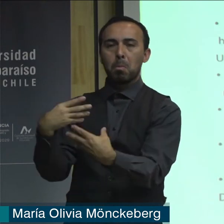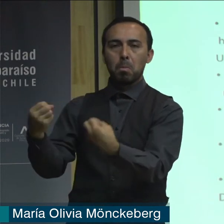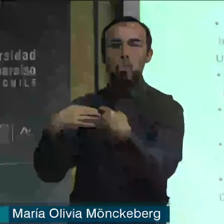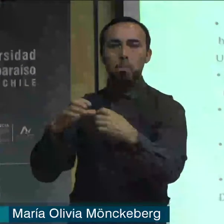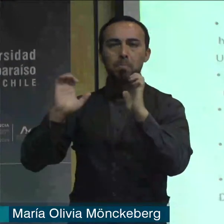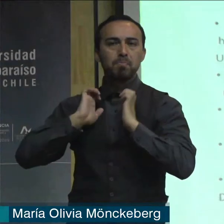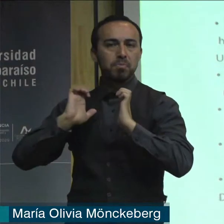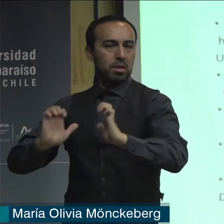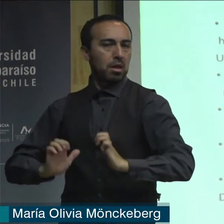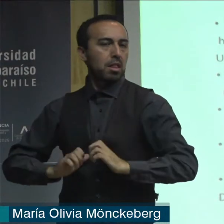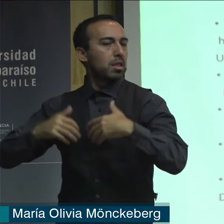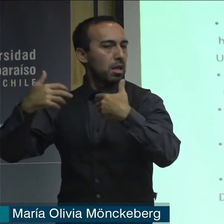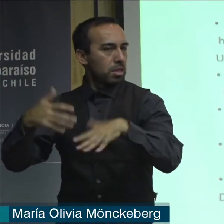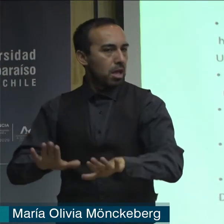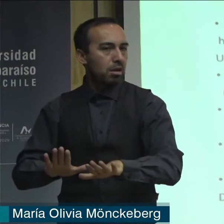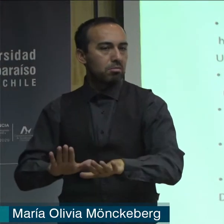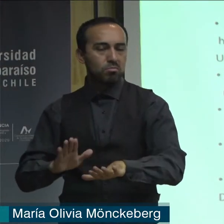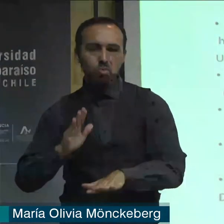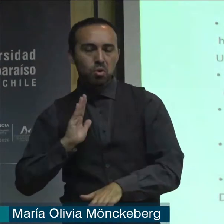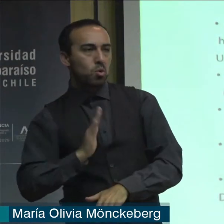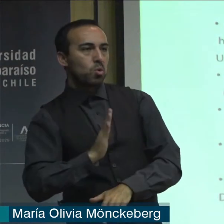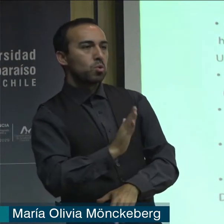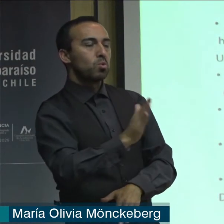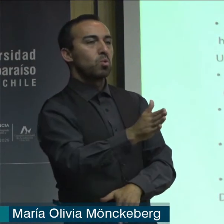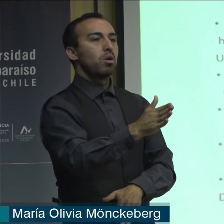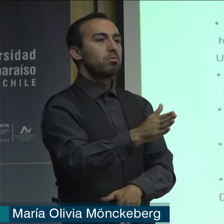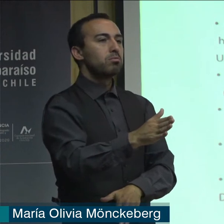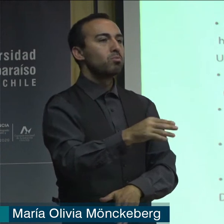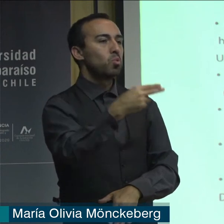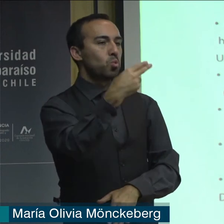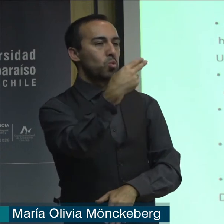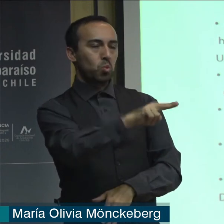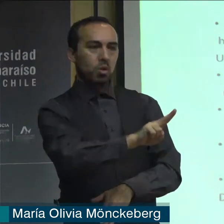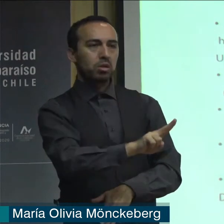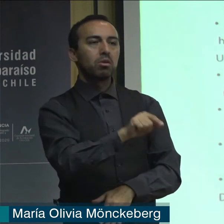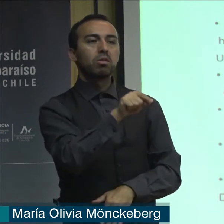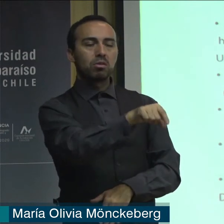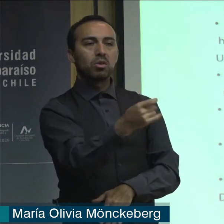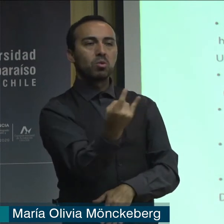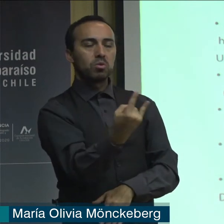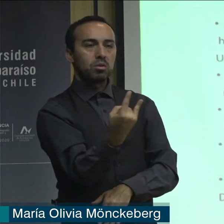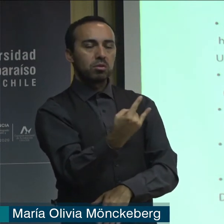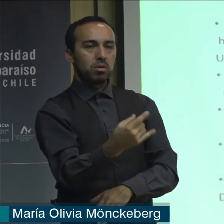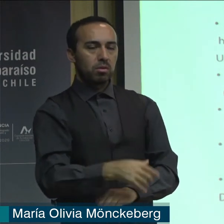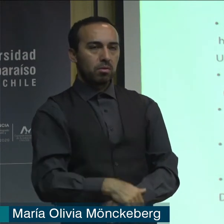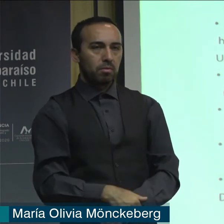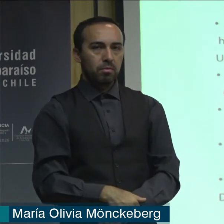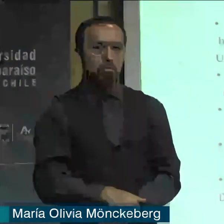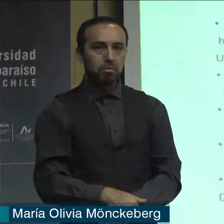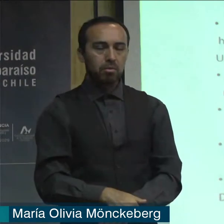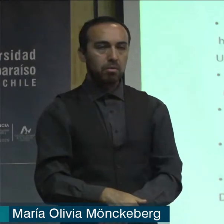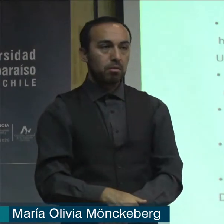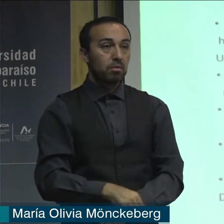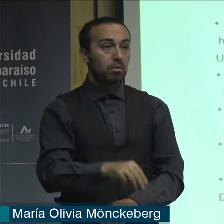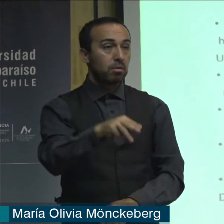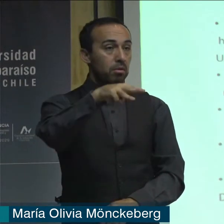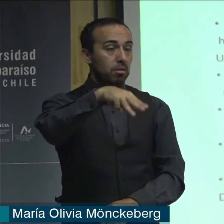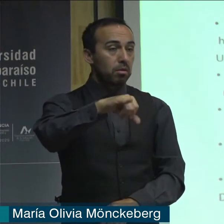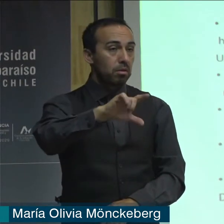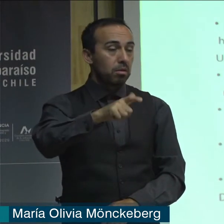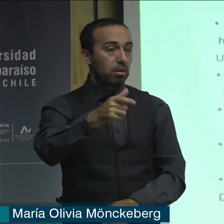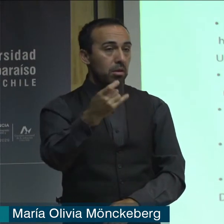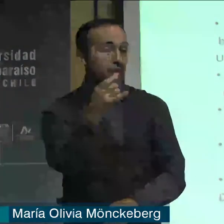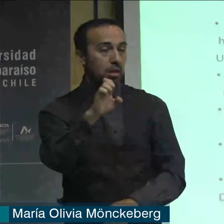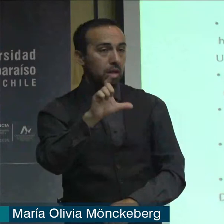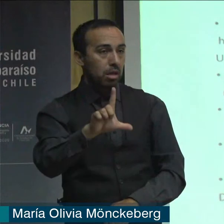siendo los sueños del campo ainavillo y del campo que se llama ahora